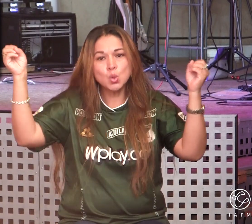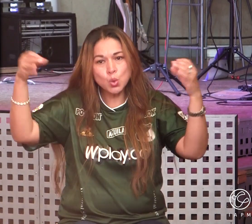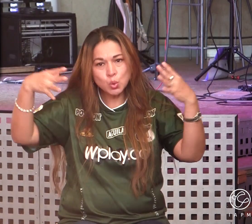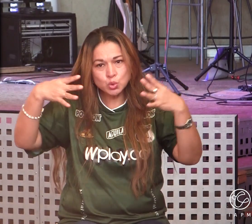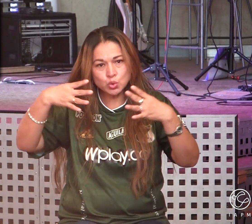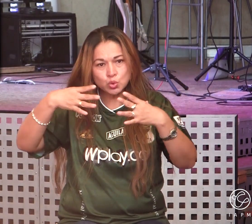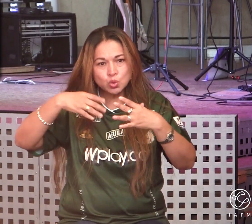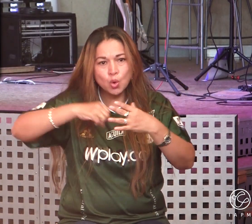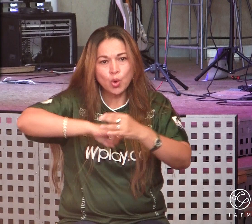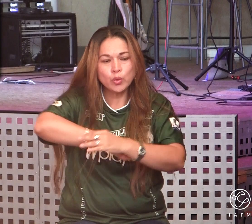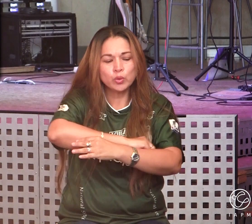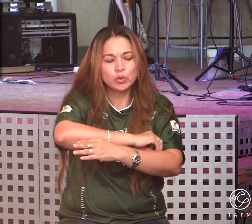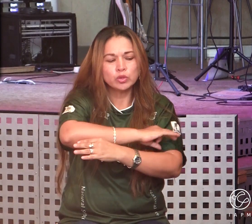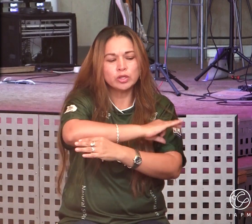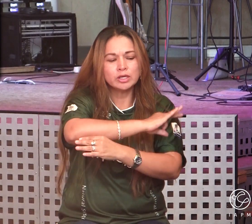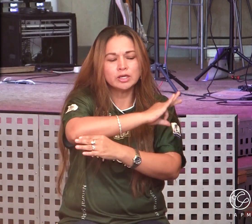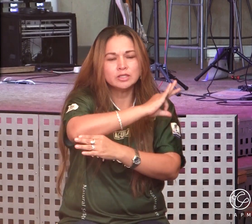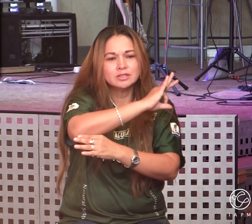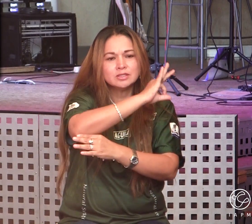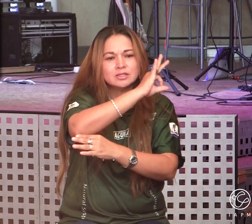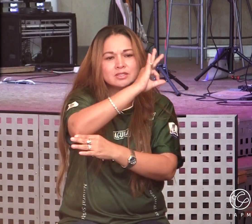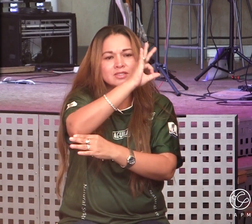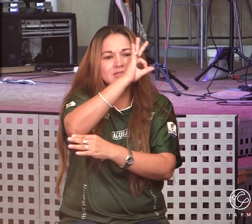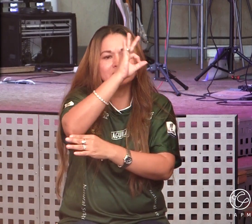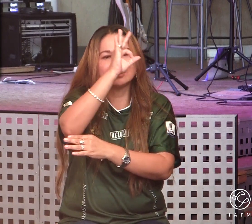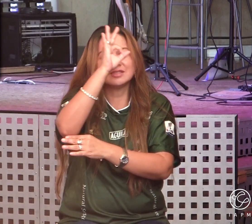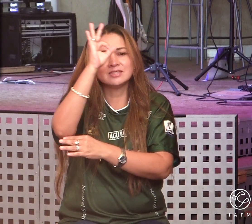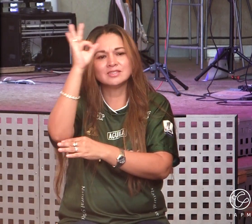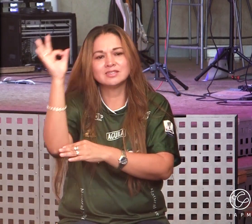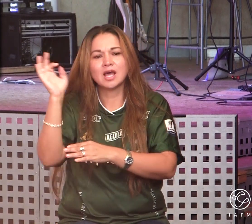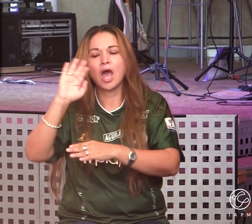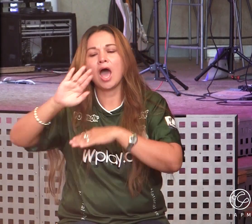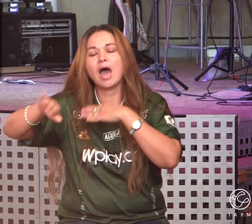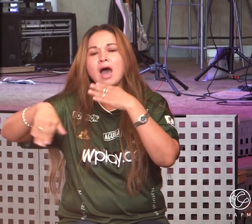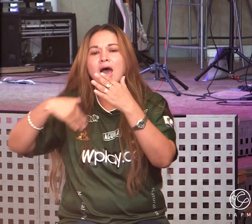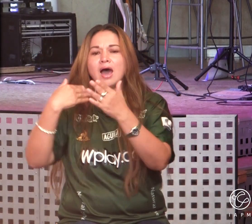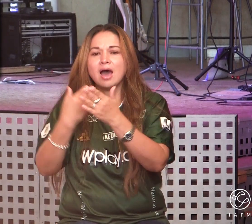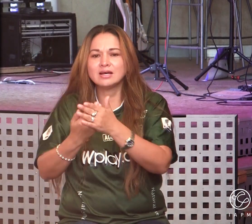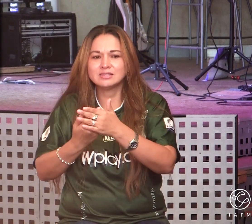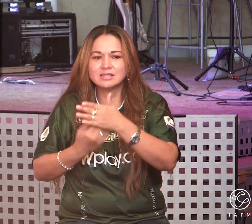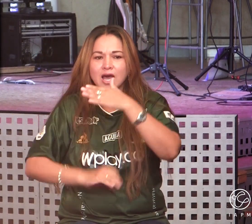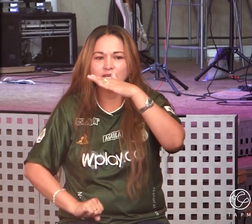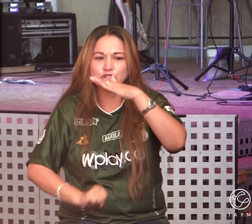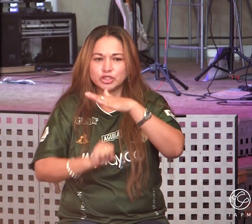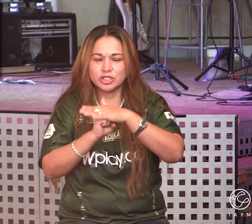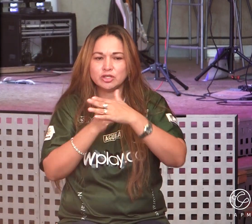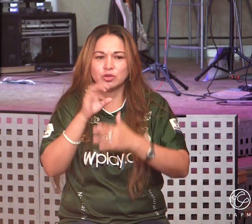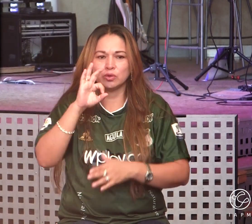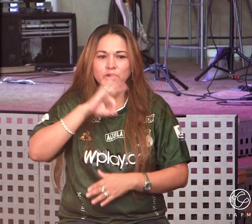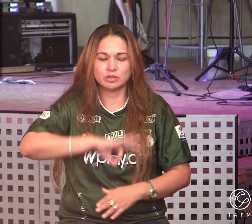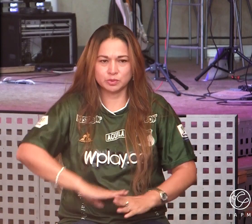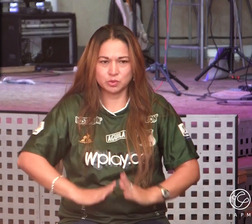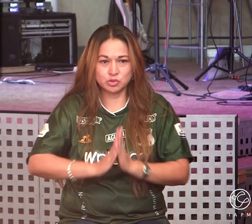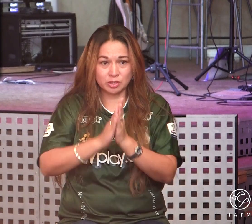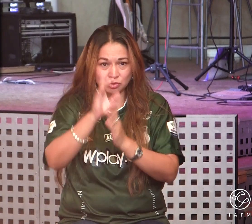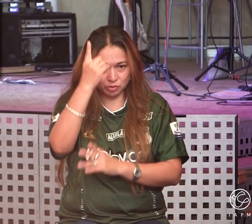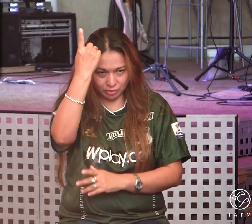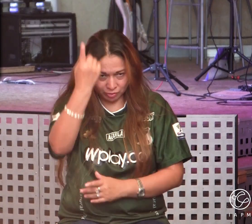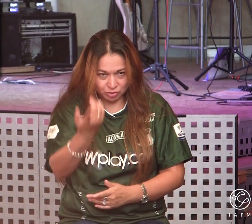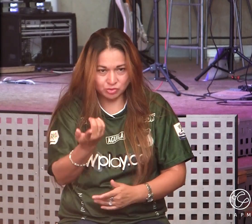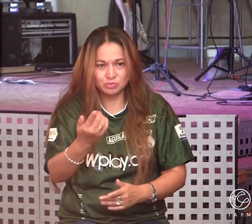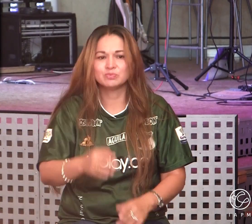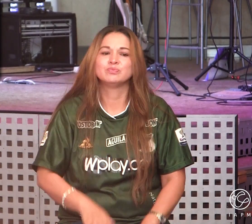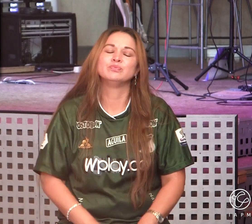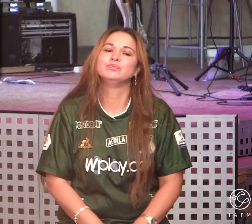como parte de la explicación de que el ser humano fue puesto en la escena el día sexto, que el primer día de existencia comenzara,